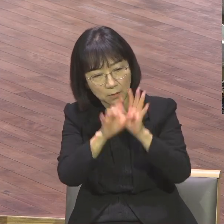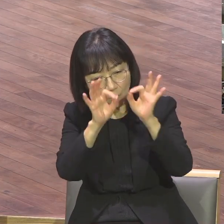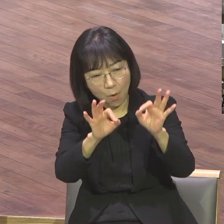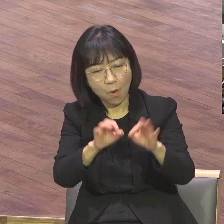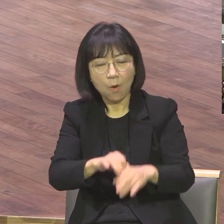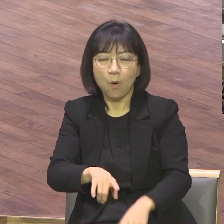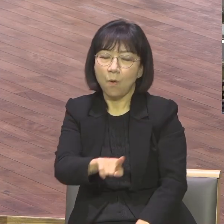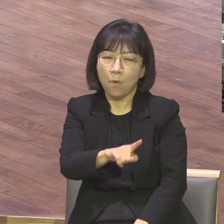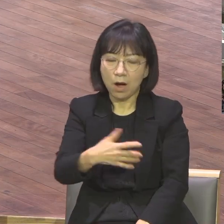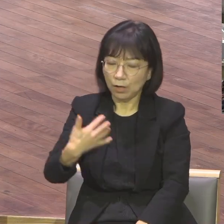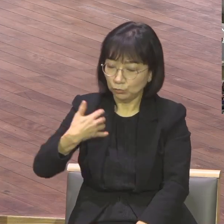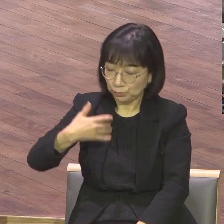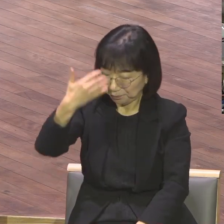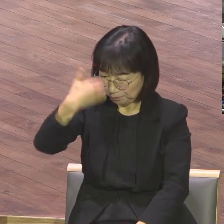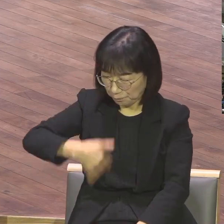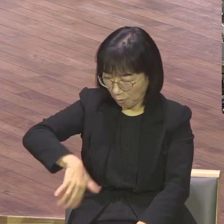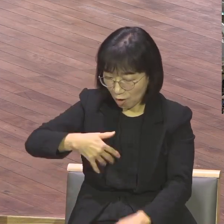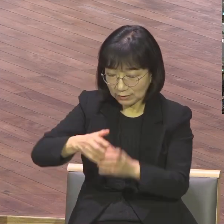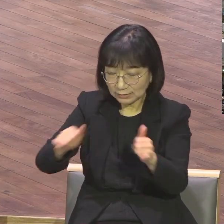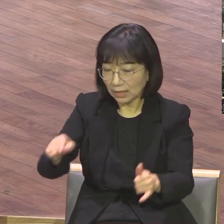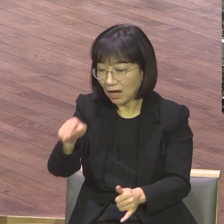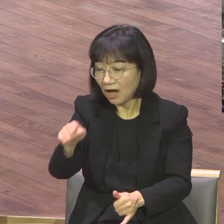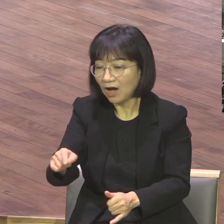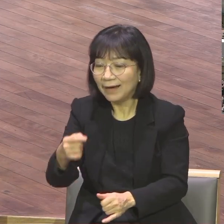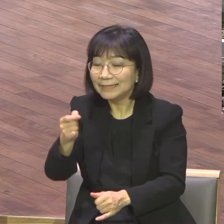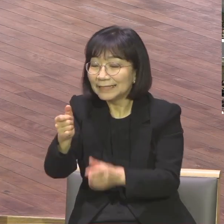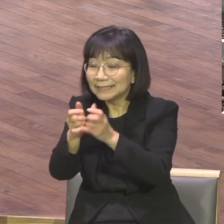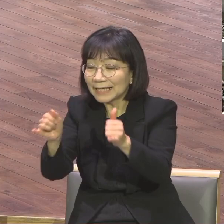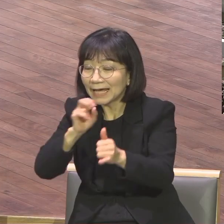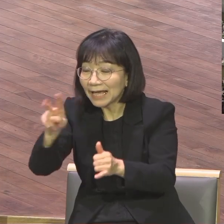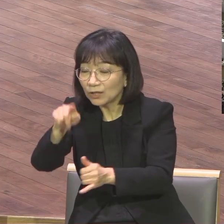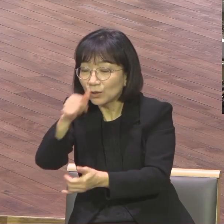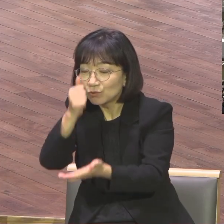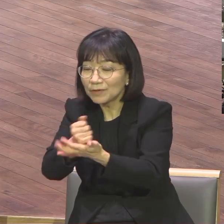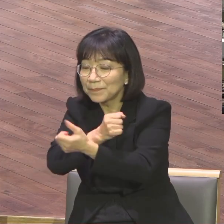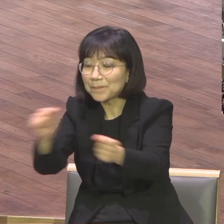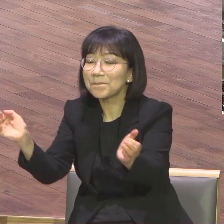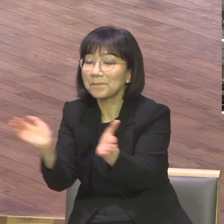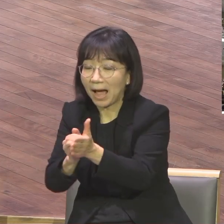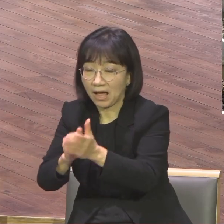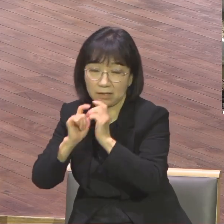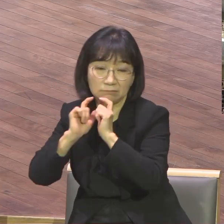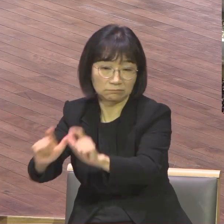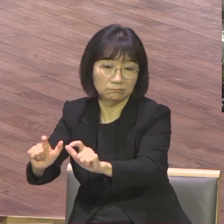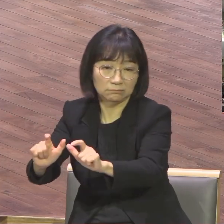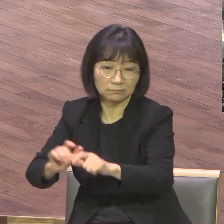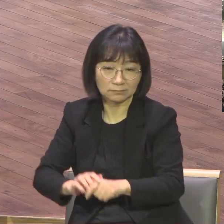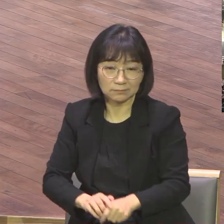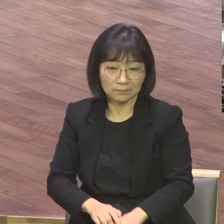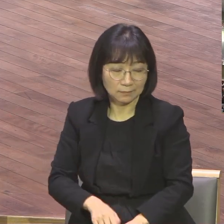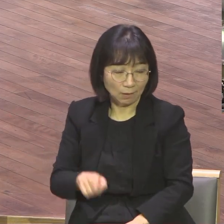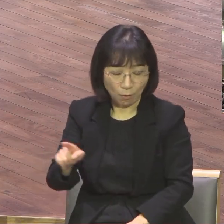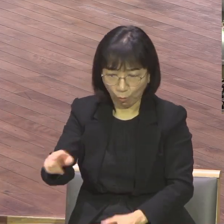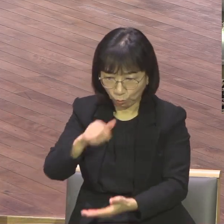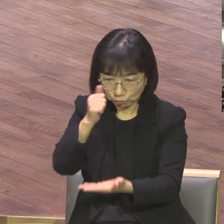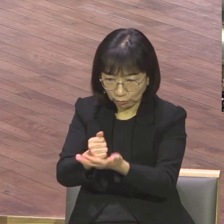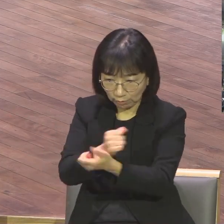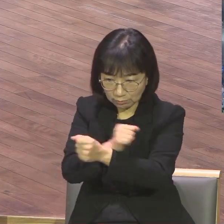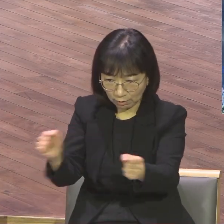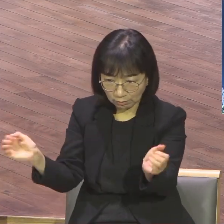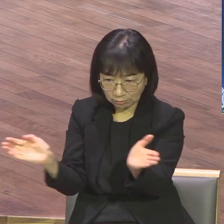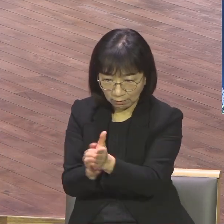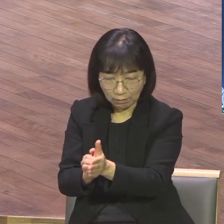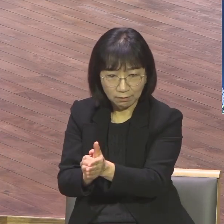이르시되 작은 자여 너 죄사함을 받았느니라 하시니 너 죄사함을 받았느니라